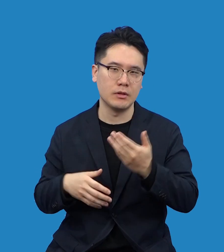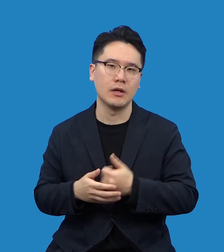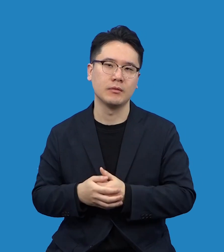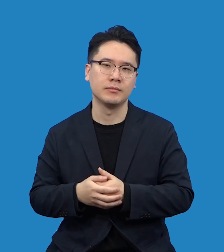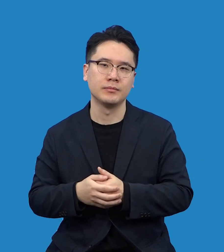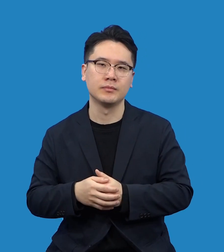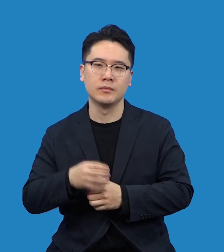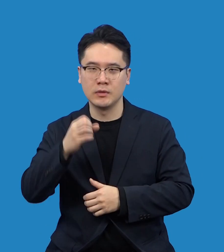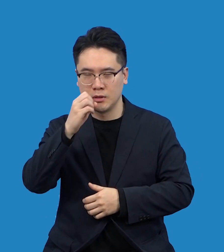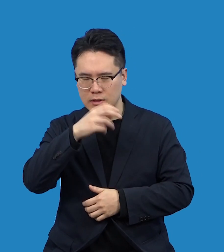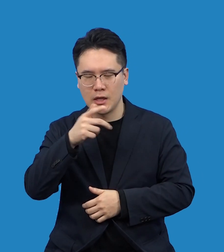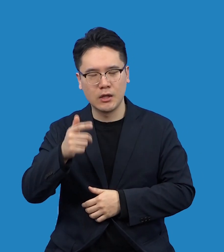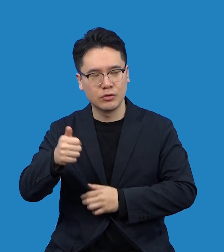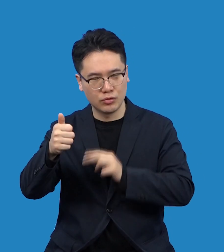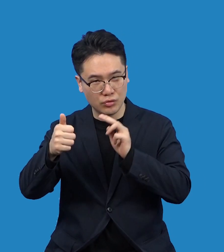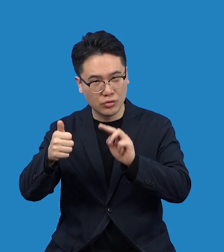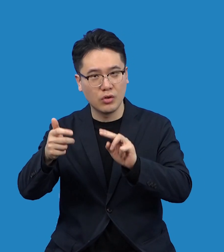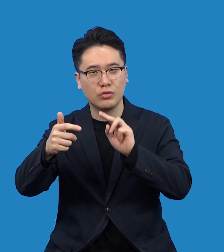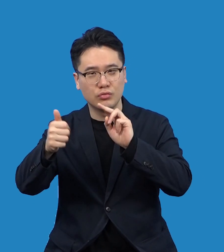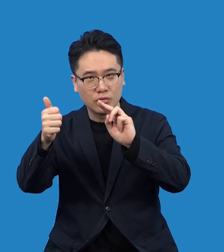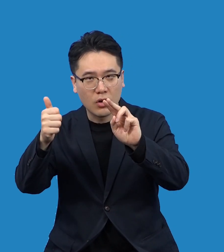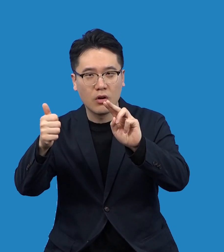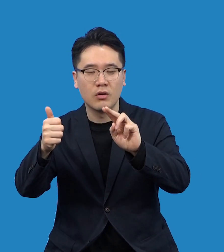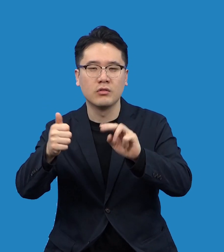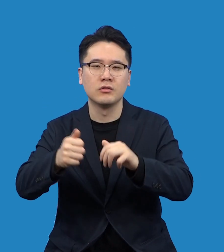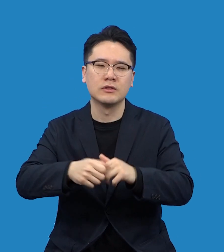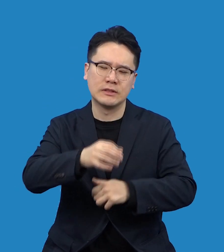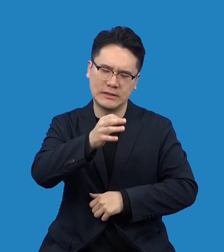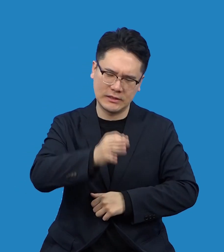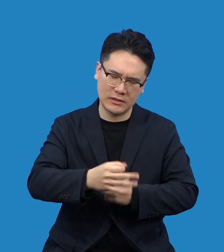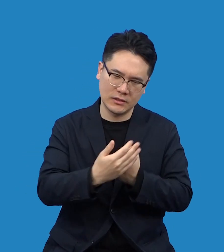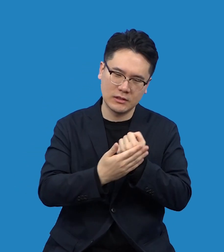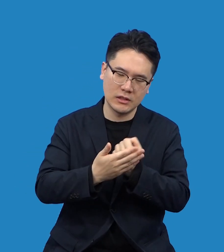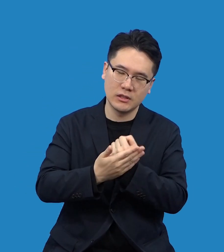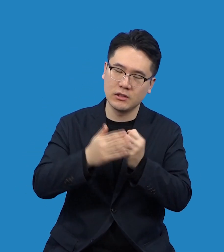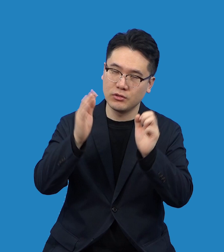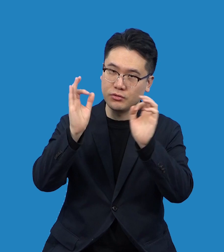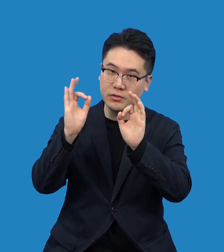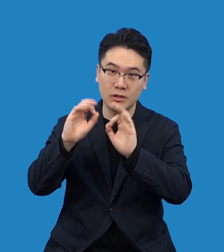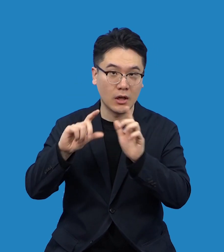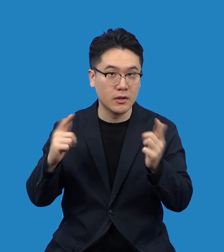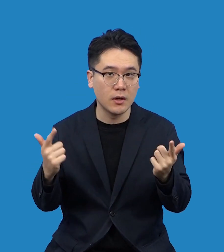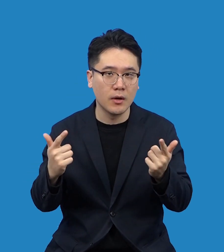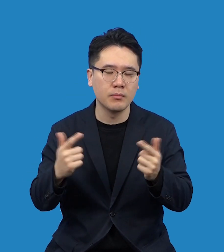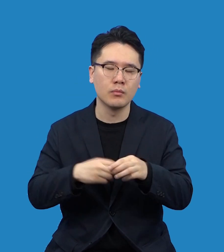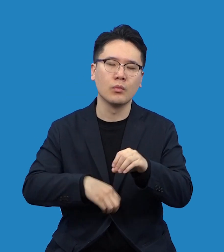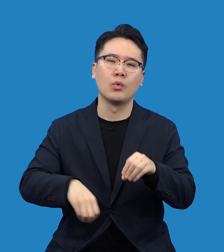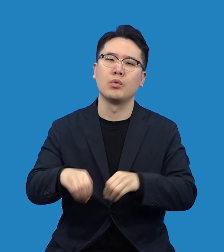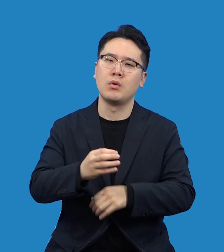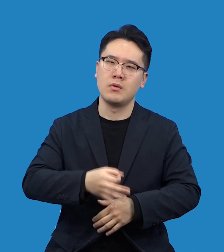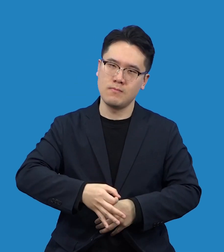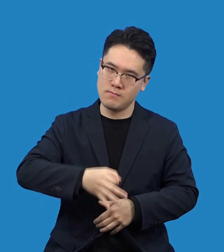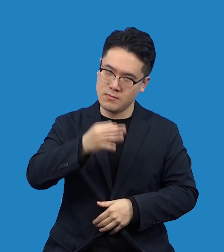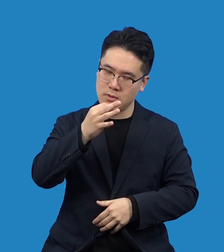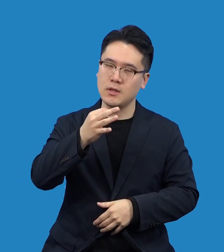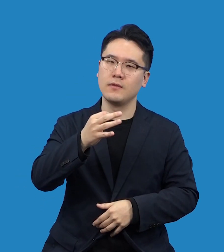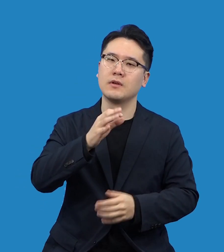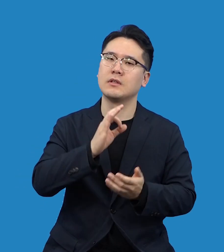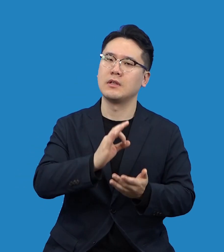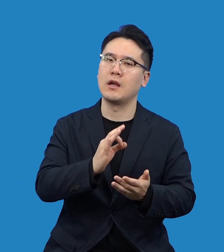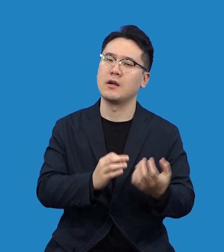그냥 주여 주여 하는 값싼 은혜를 구하는 것이 아니라 도리어 값비싼 대가를